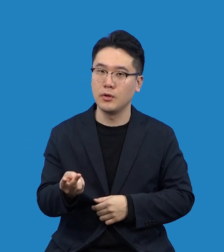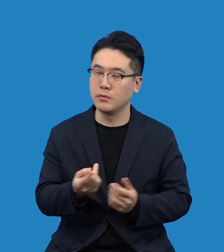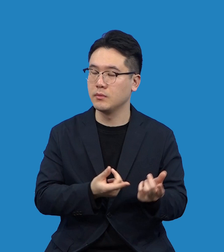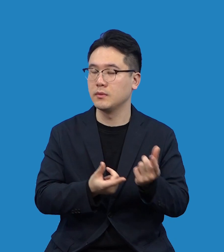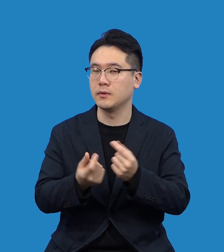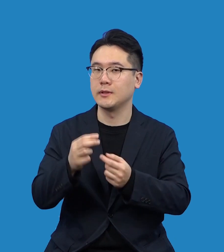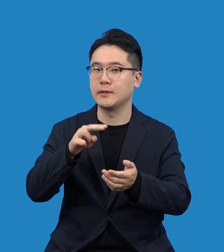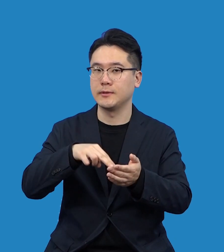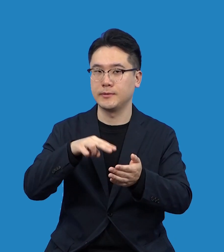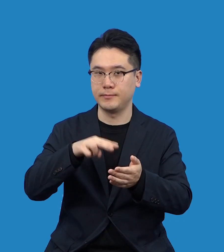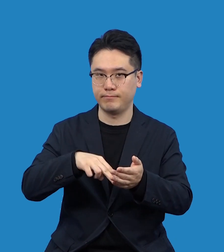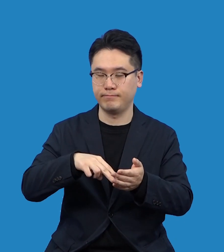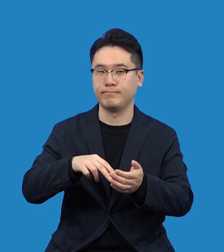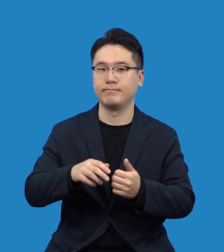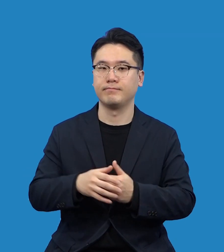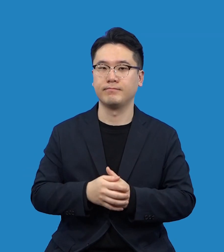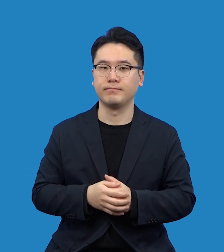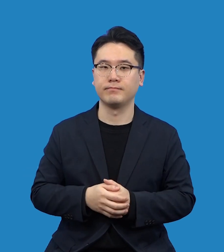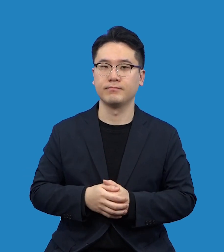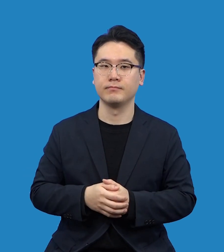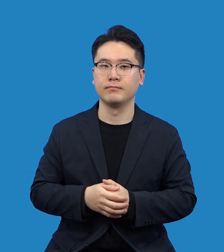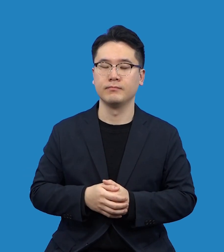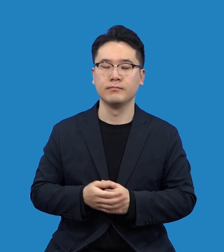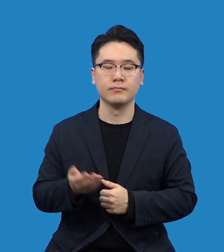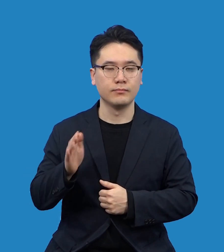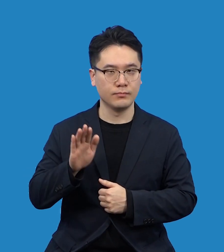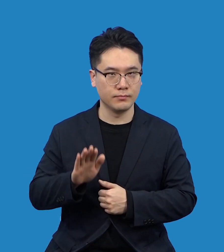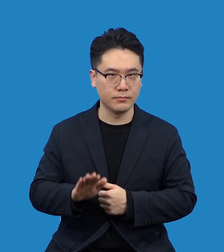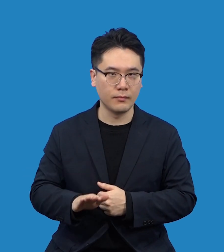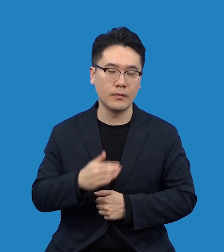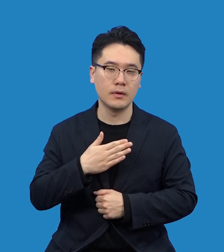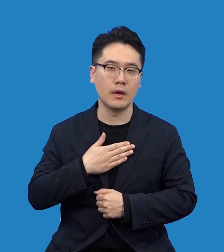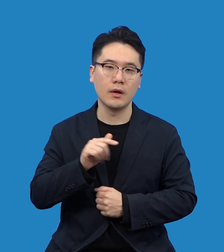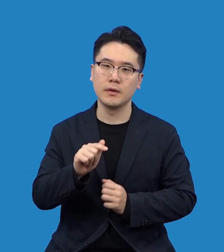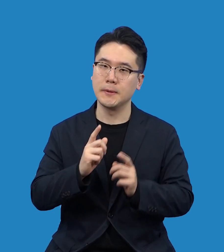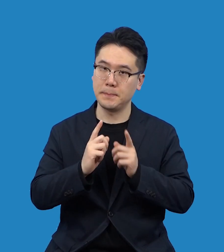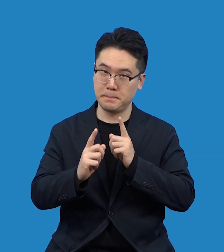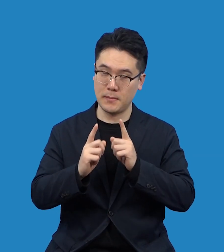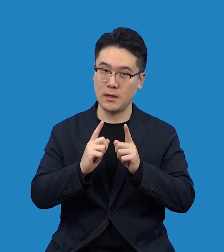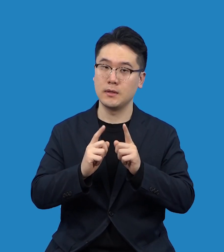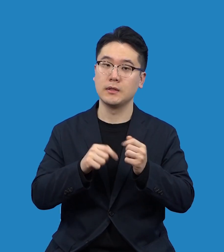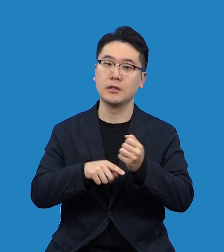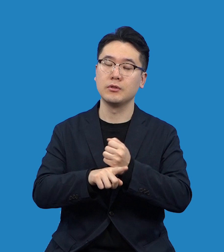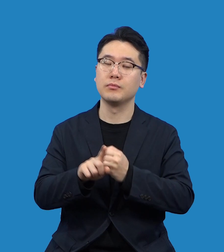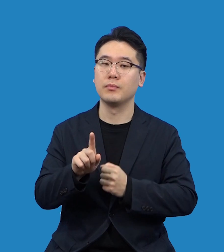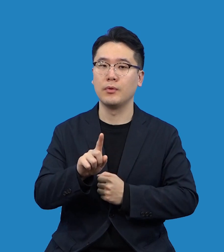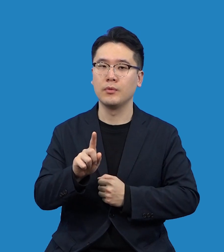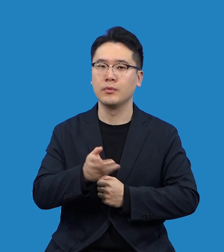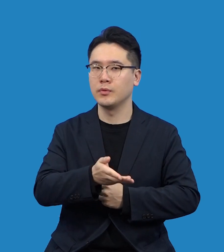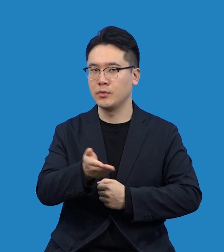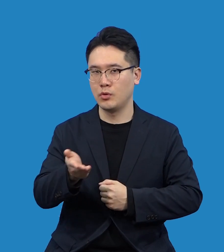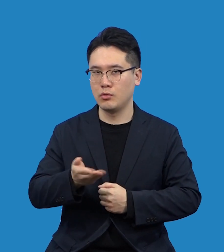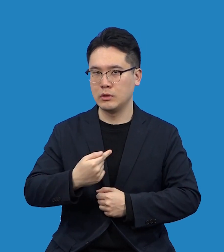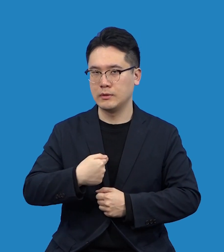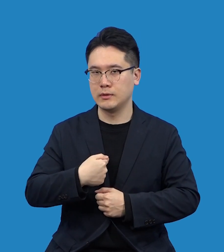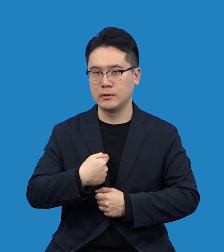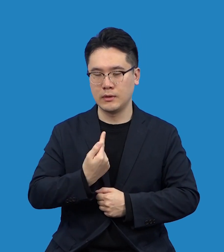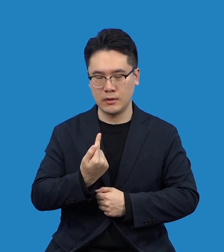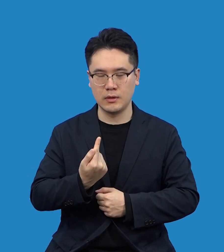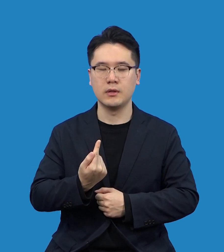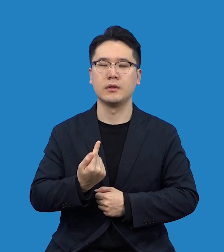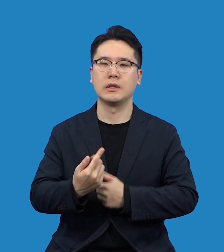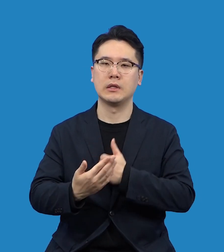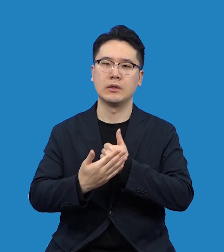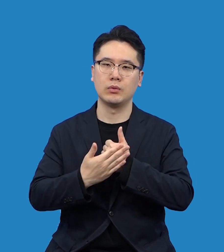같이 한번 해보실까요? 그러나 내가 이 말을 하는 것은 여러분